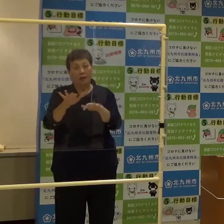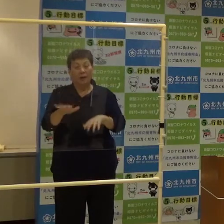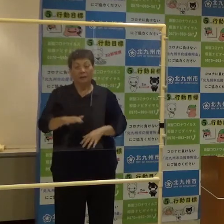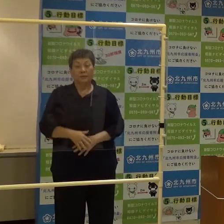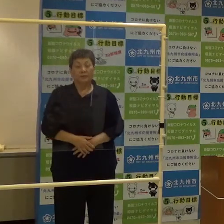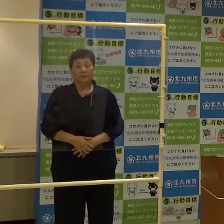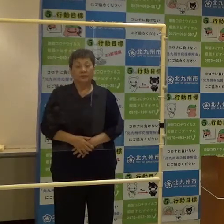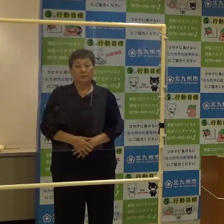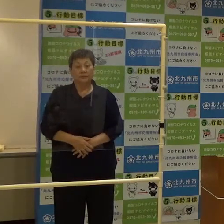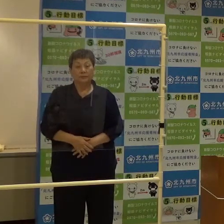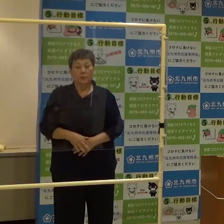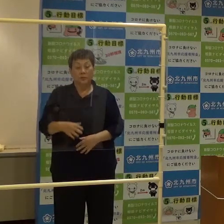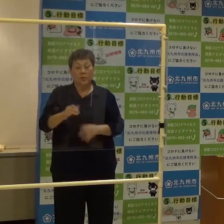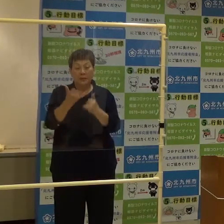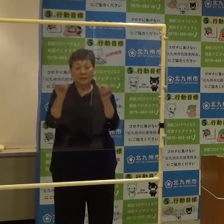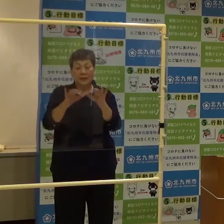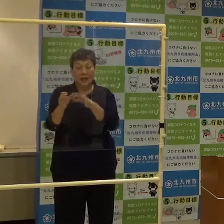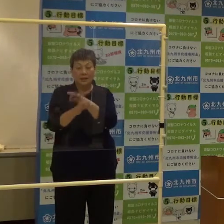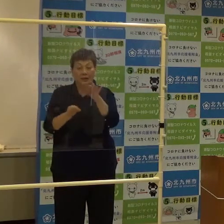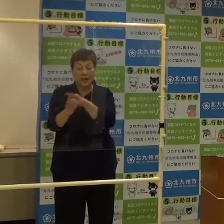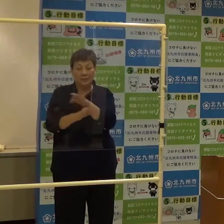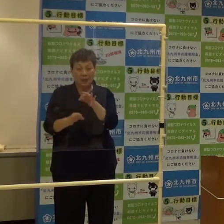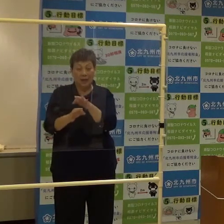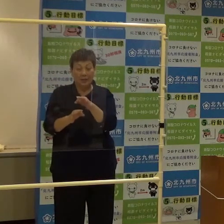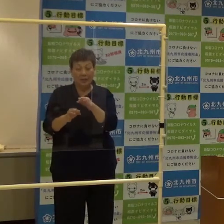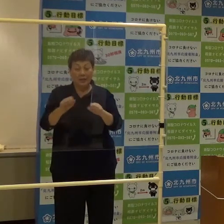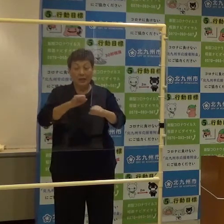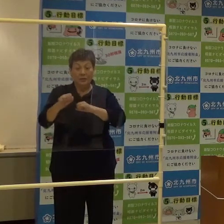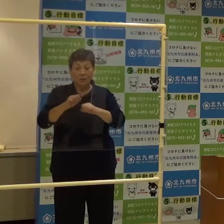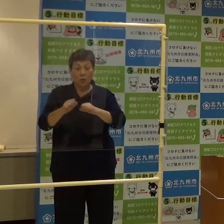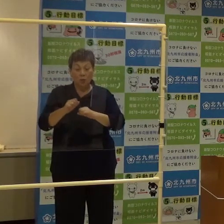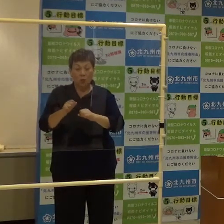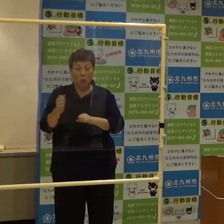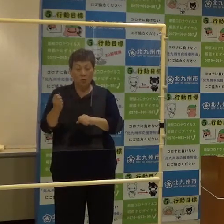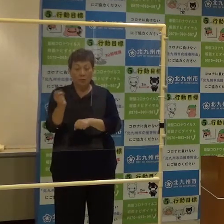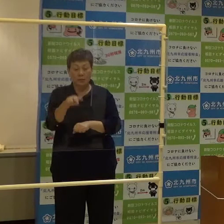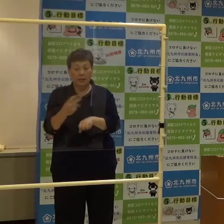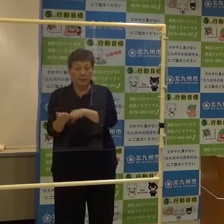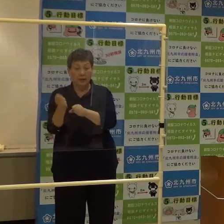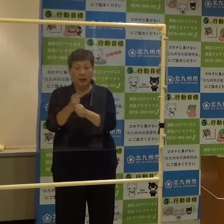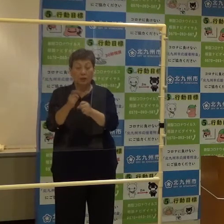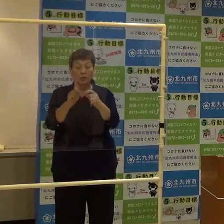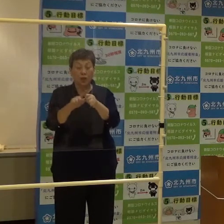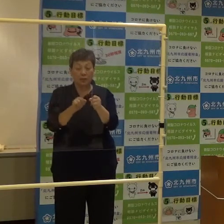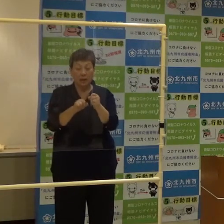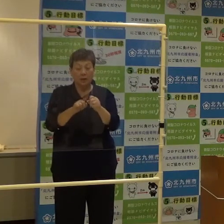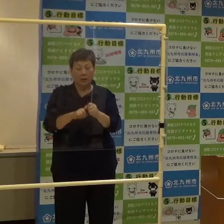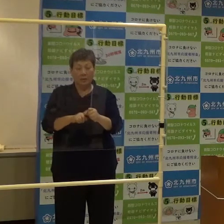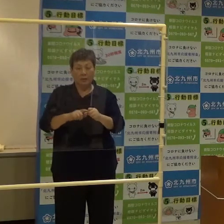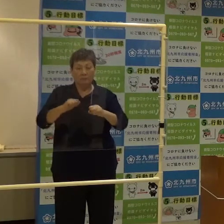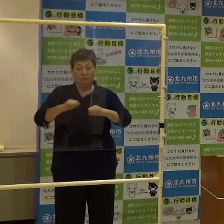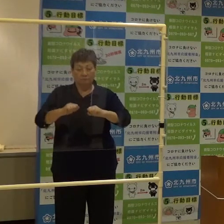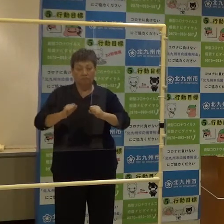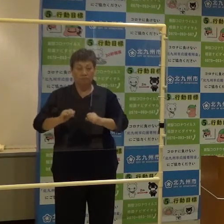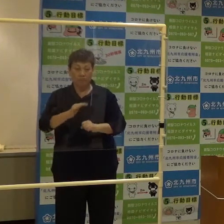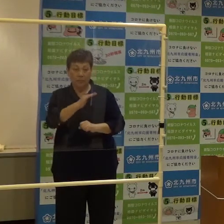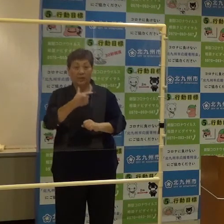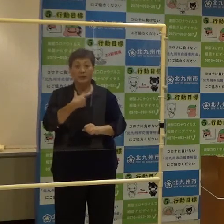では社会経済活動の再開に向けた取り組みをこうやって加速をしていきたいと考えております